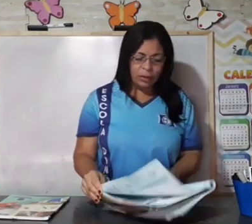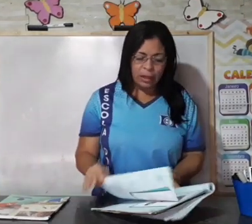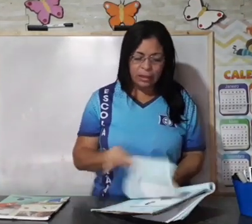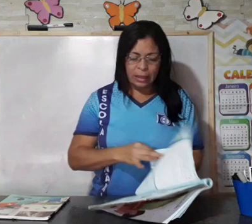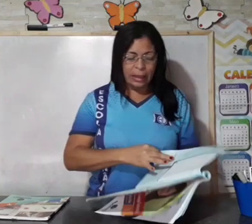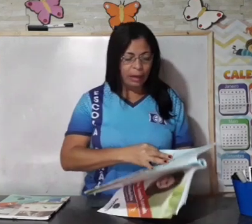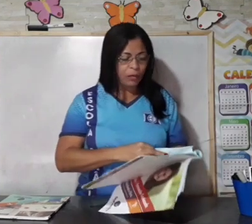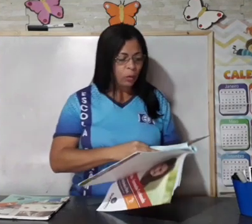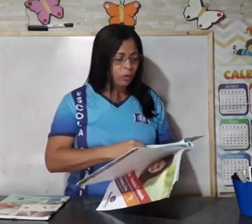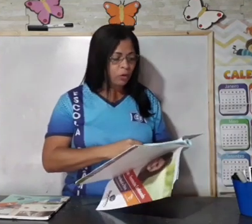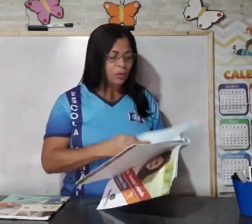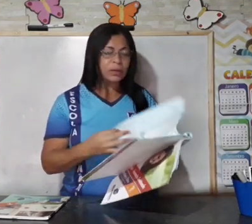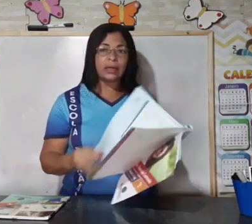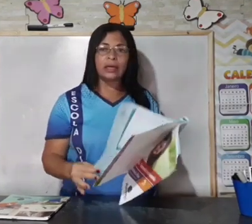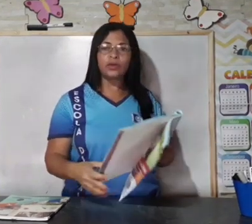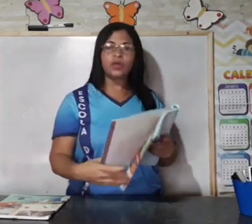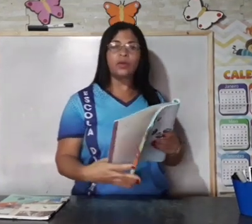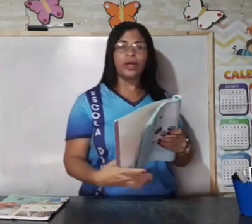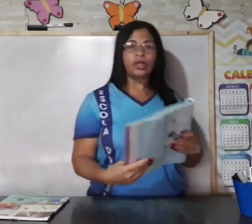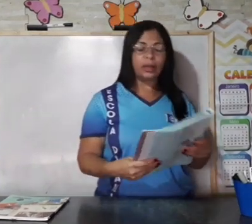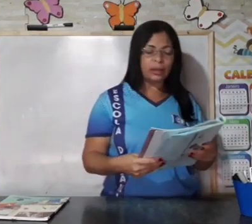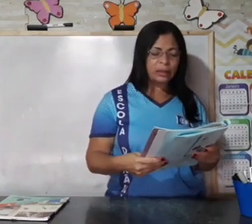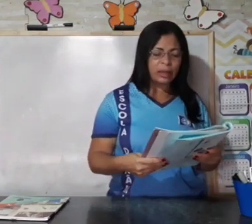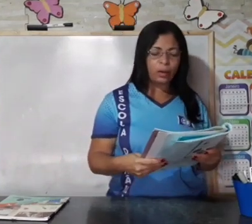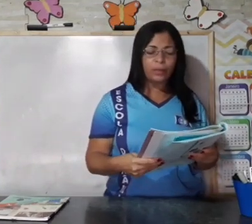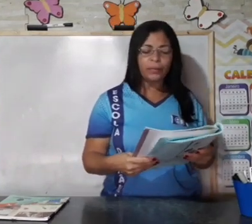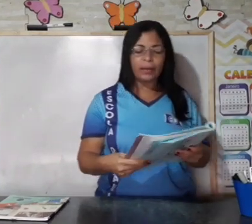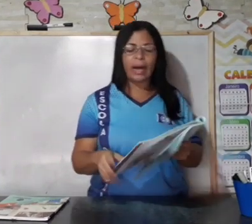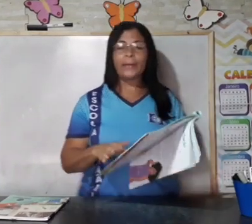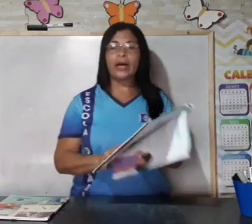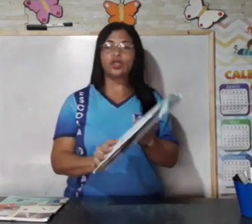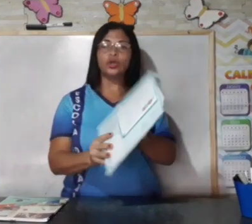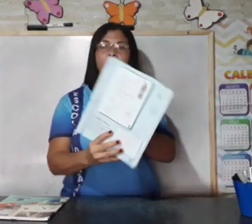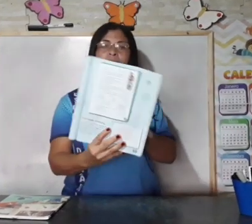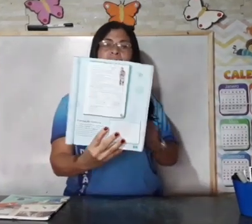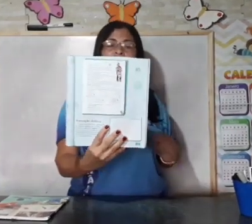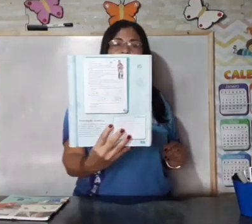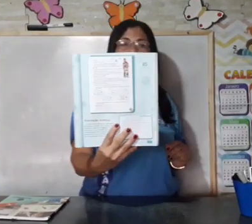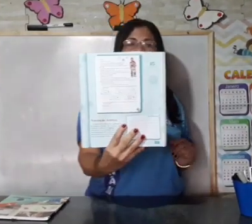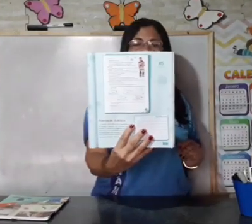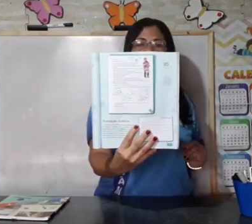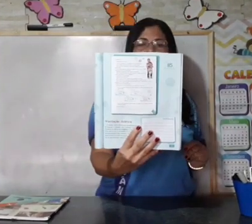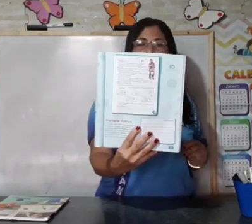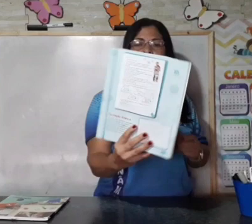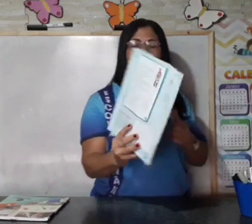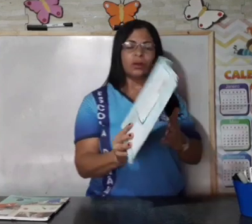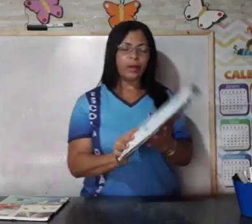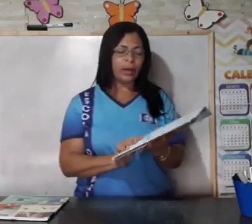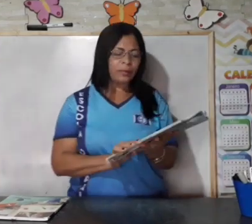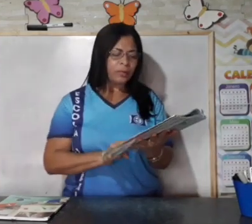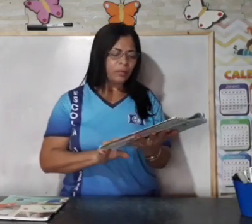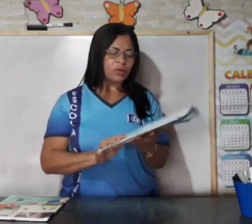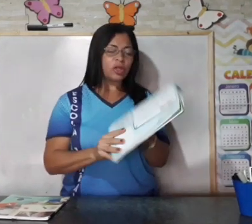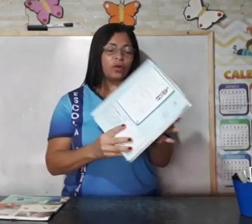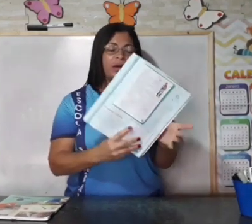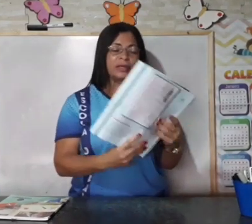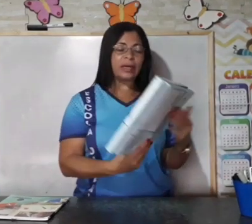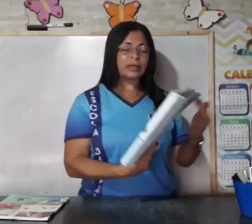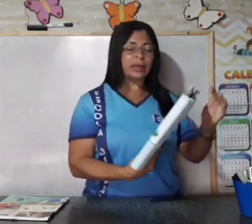vocês, na tarefa do livro de vocês, vocês vão prestar atenção na página 85, não é? Vocês vão fazer essa daqui,